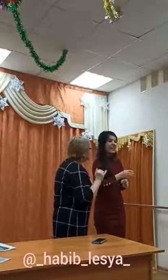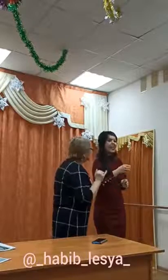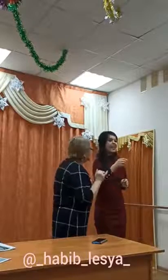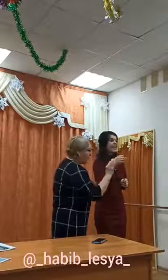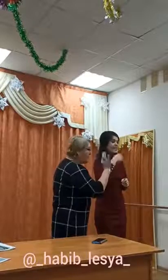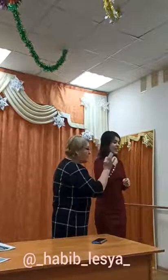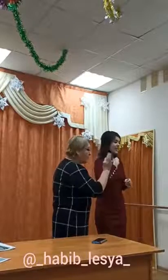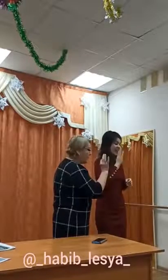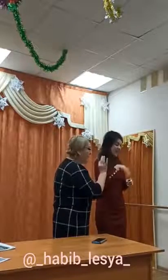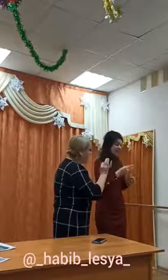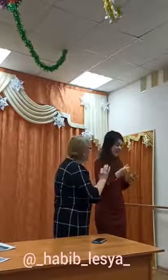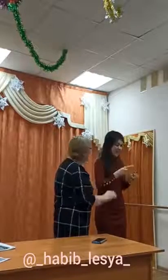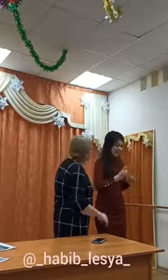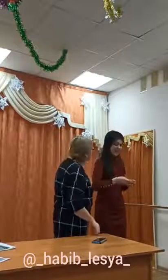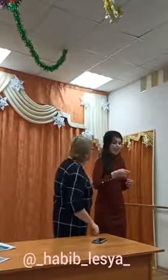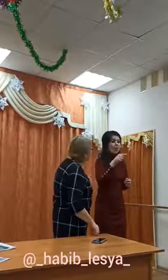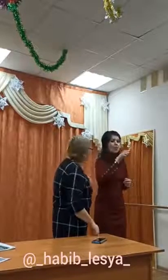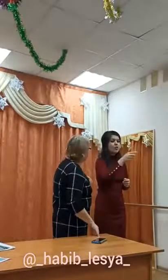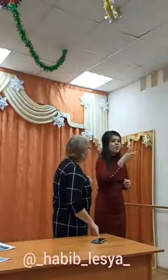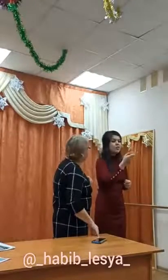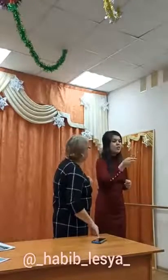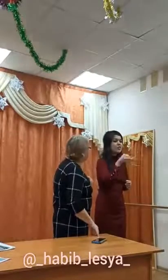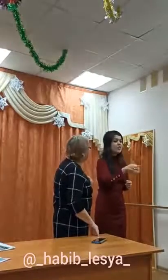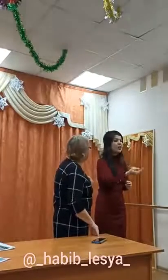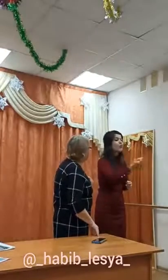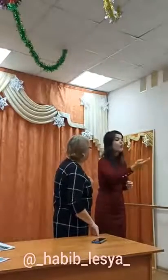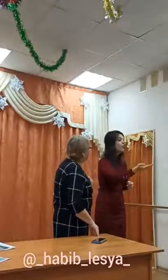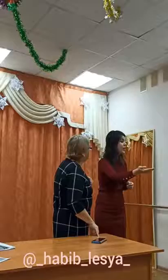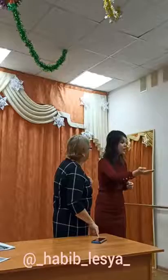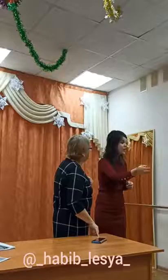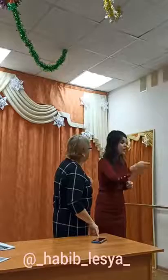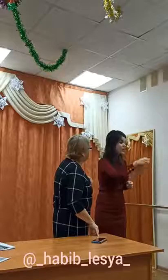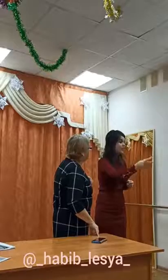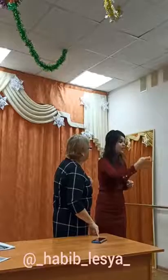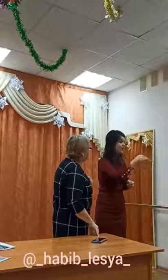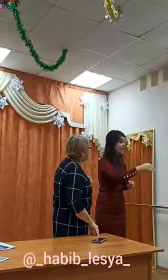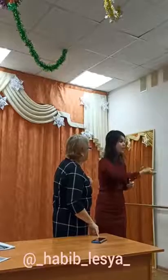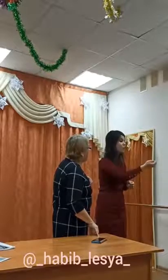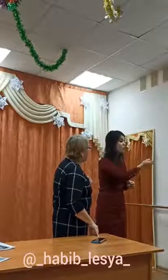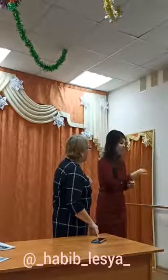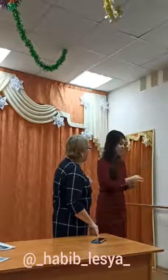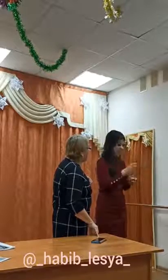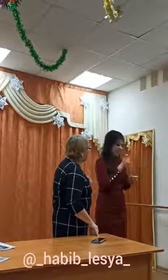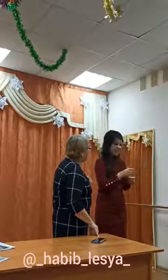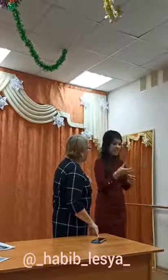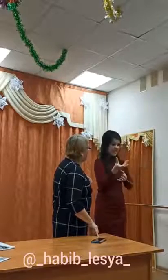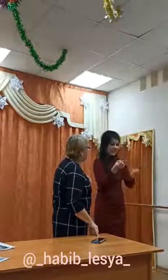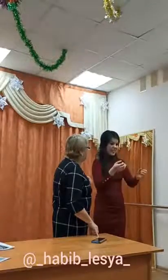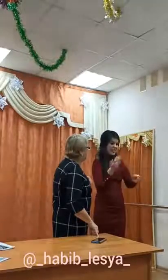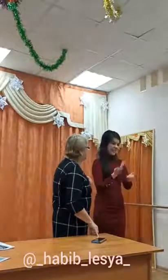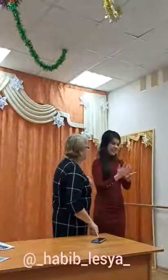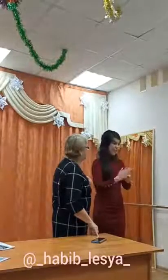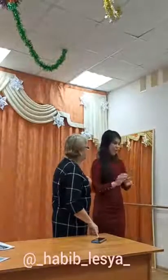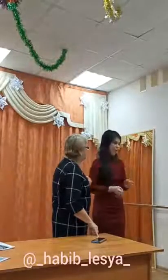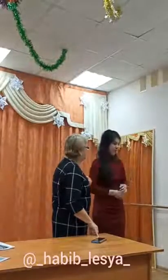Франшиза. Правильно, деньги есть. 200 тысяч. Откуда? Я 200 тысяч. Откуда? Кажи.